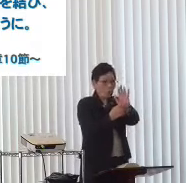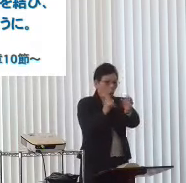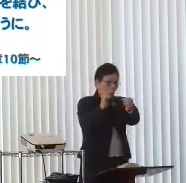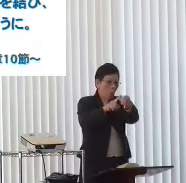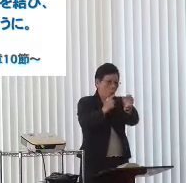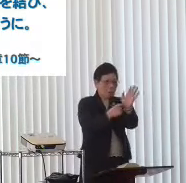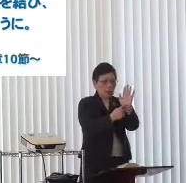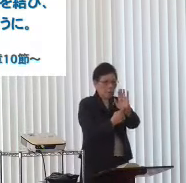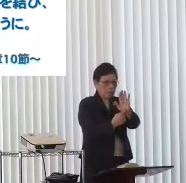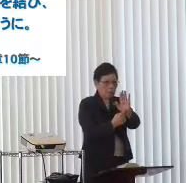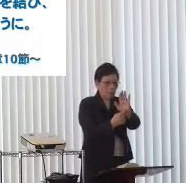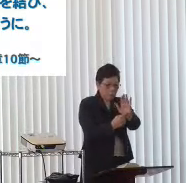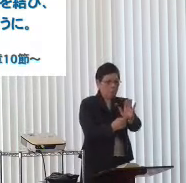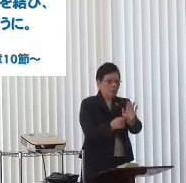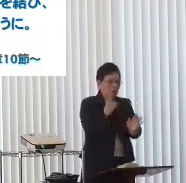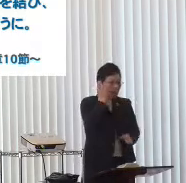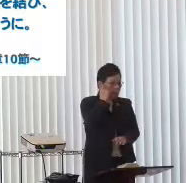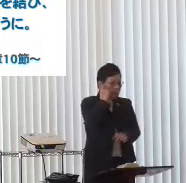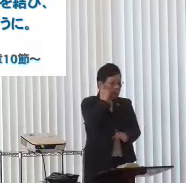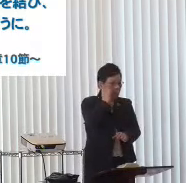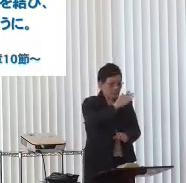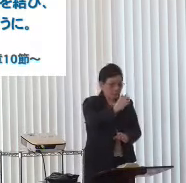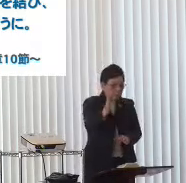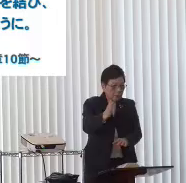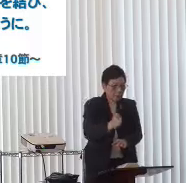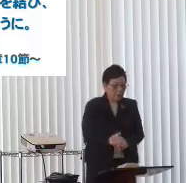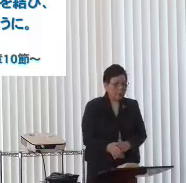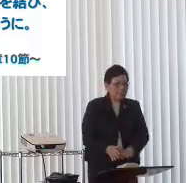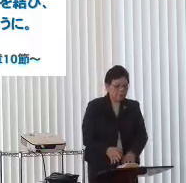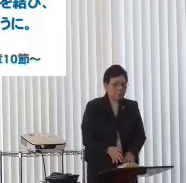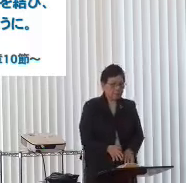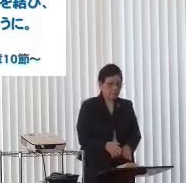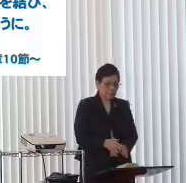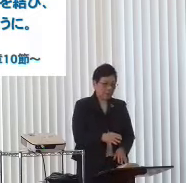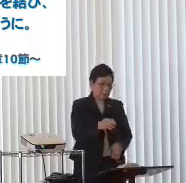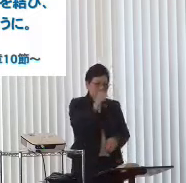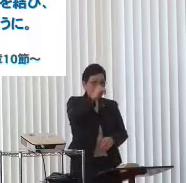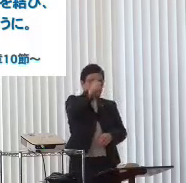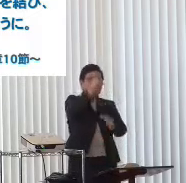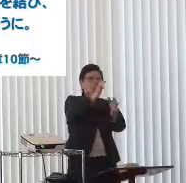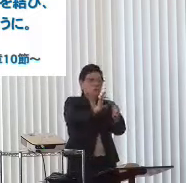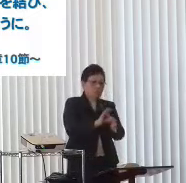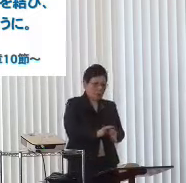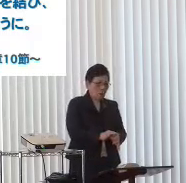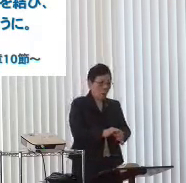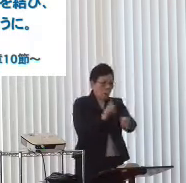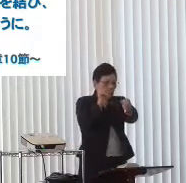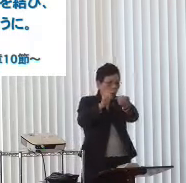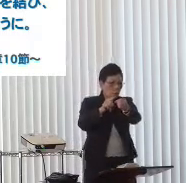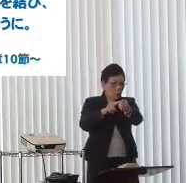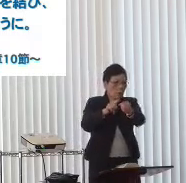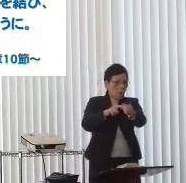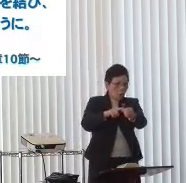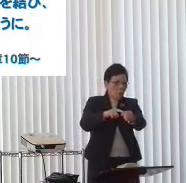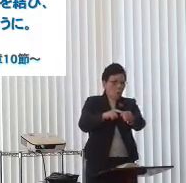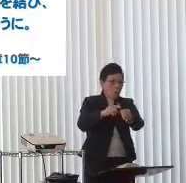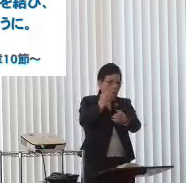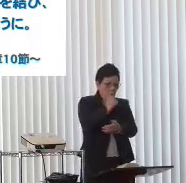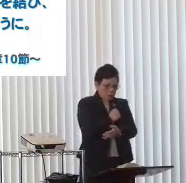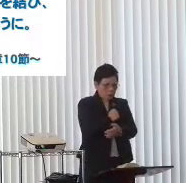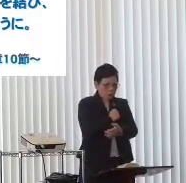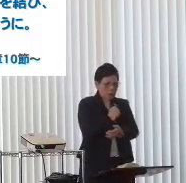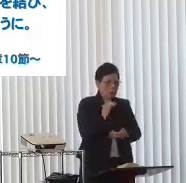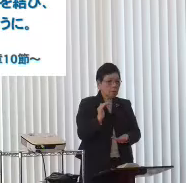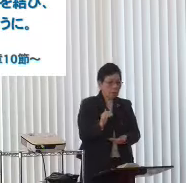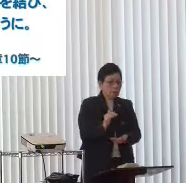。主の弟子としての目標を立てるにあたって、今日このお